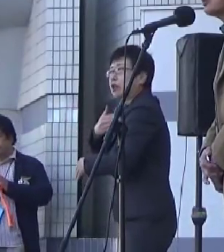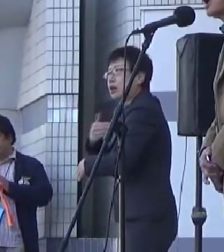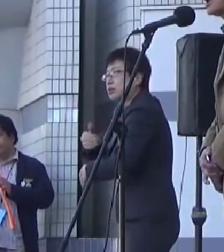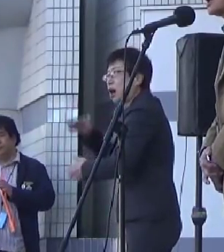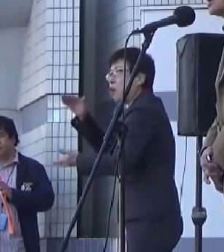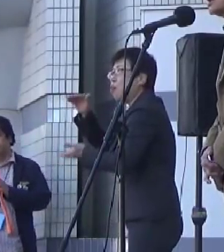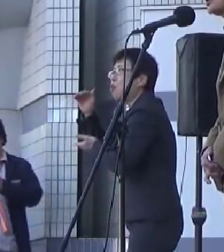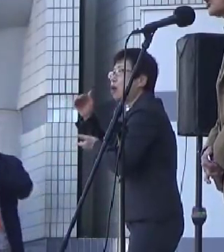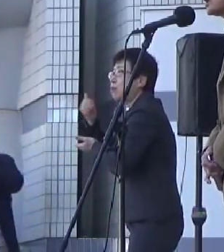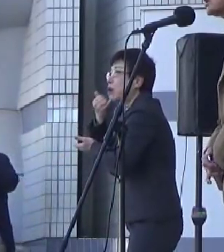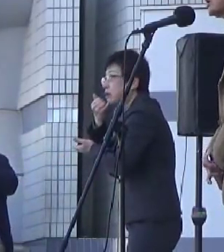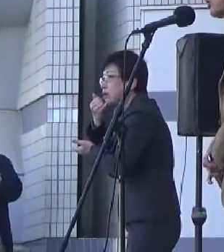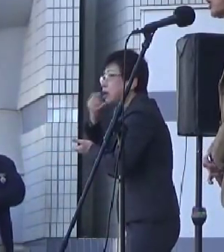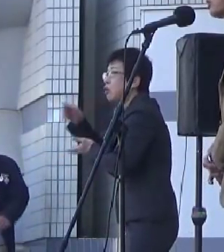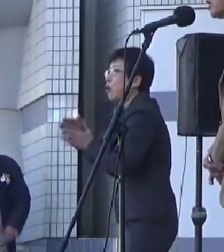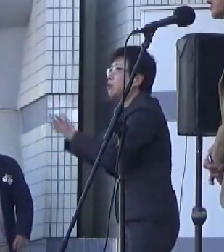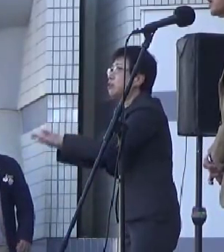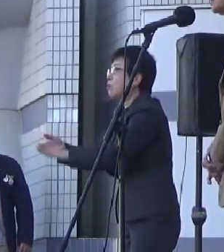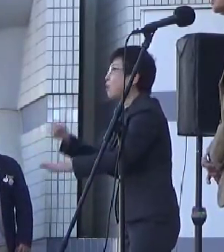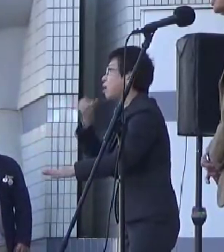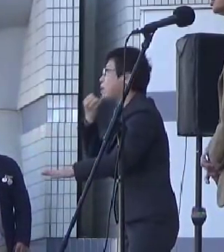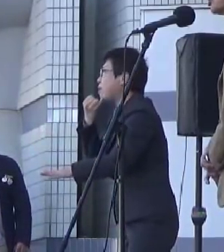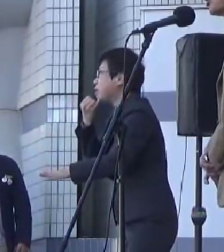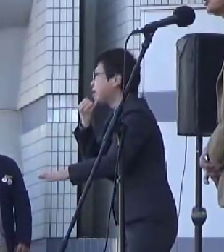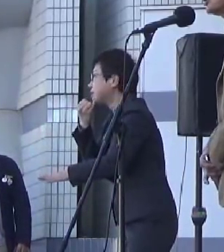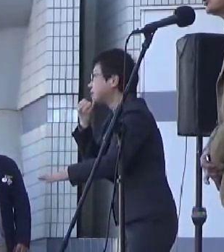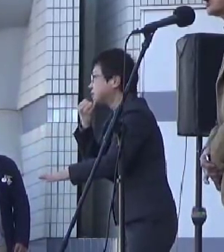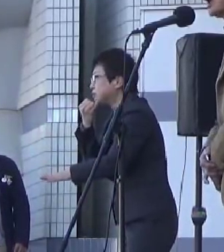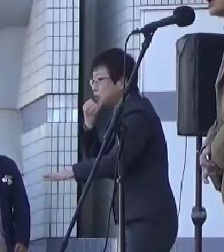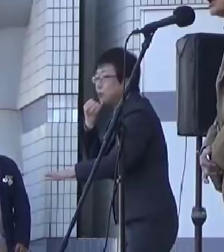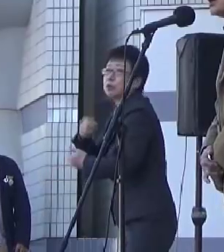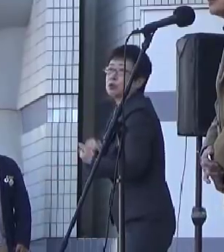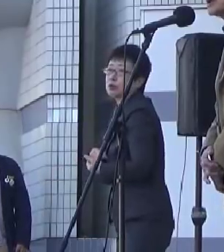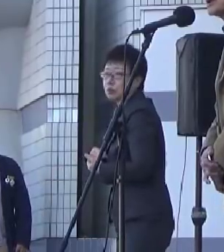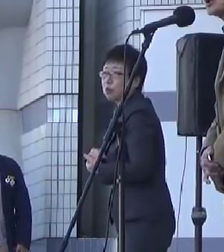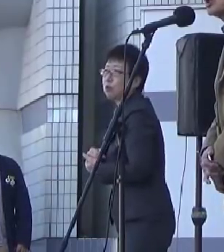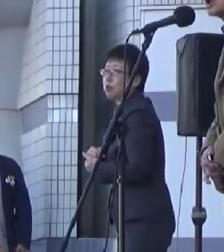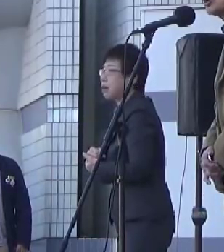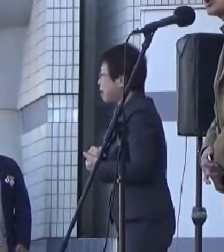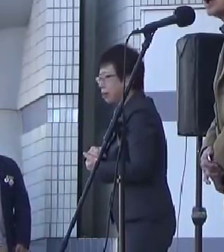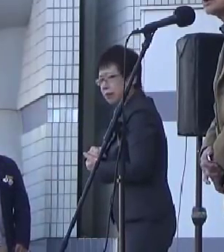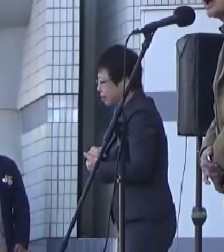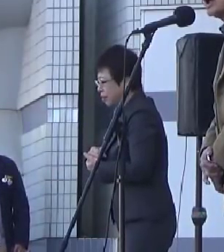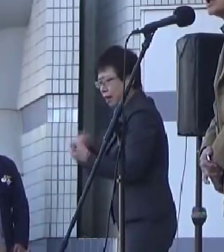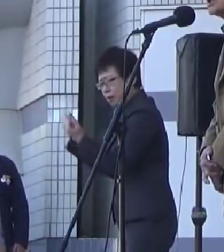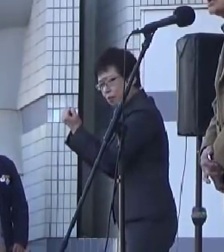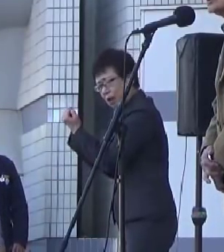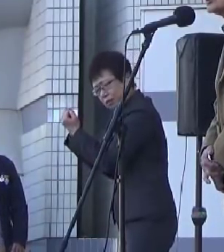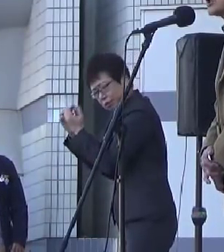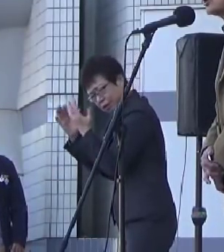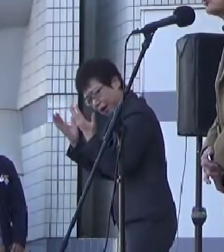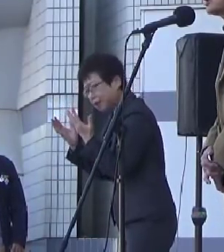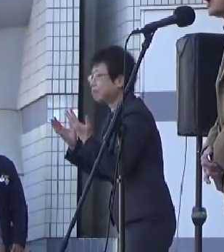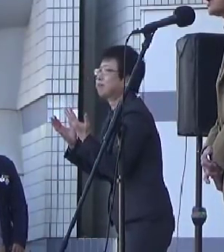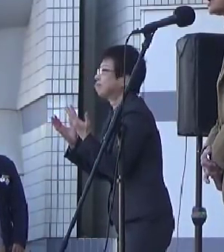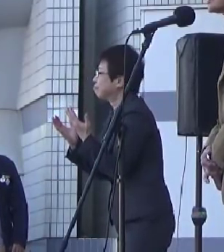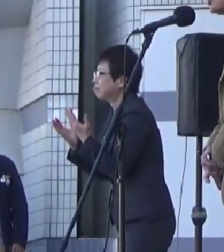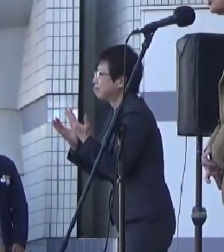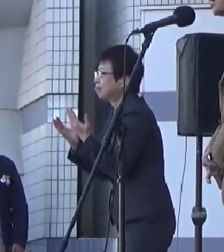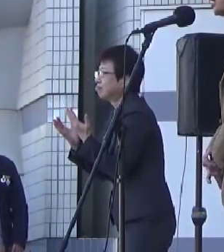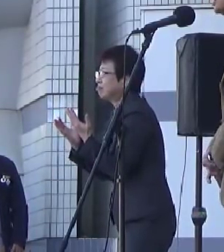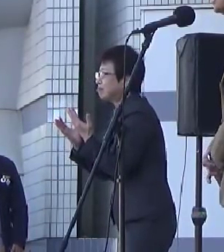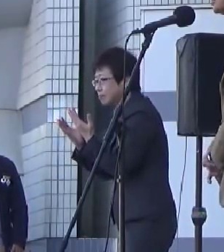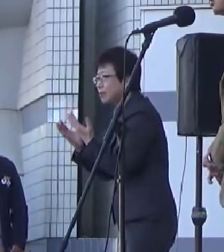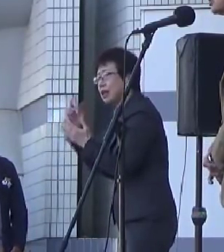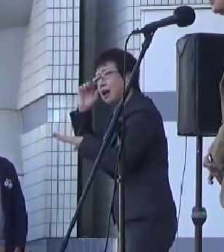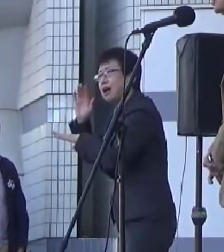自分たちが儲かれば人が死んでも構わない、こういうふうな 全くモラルを欠いた主戦度みたいな思